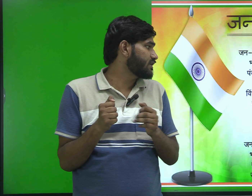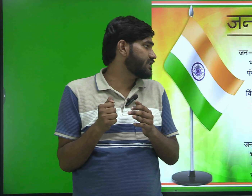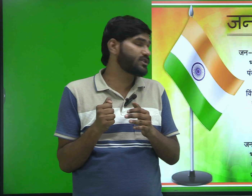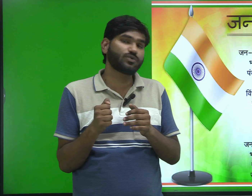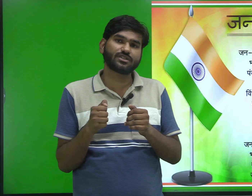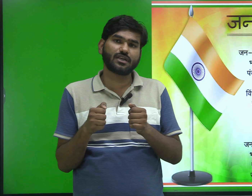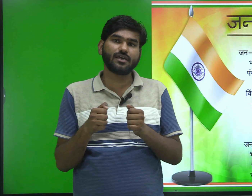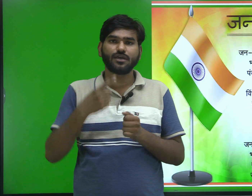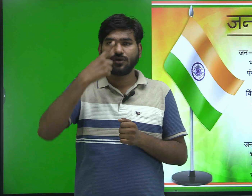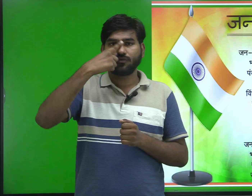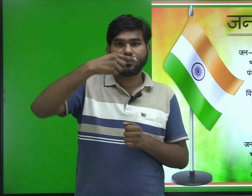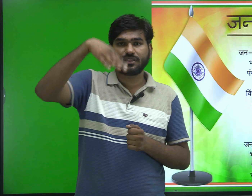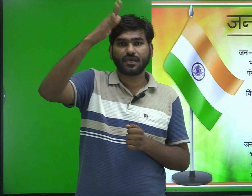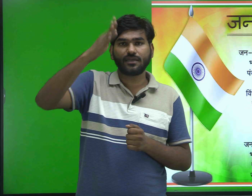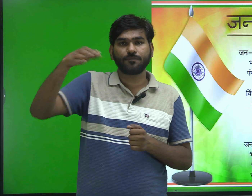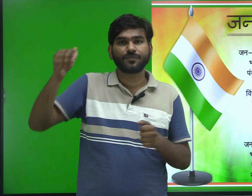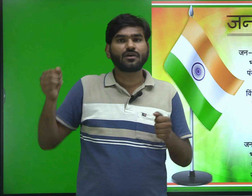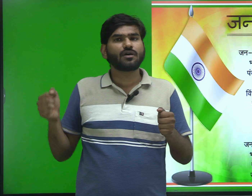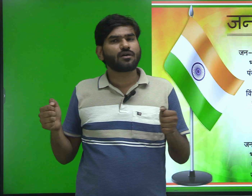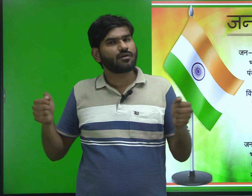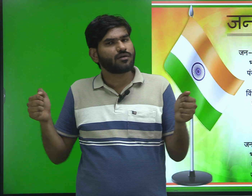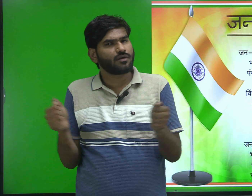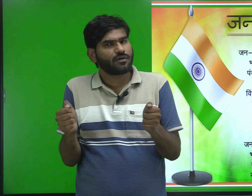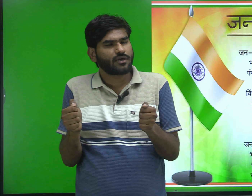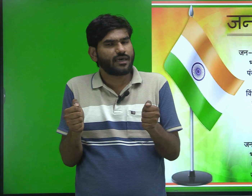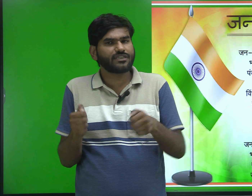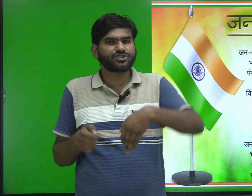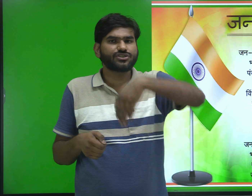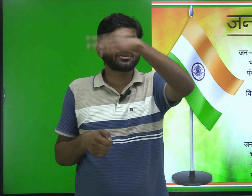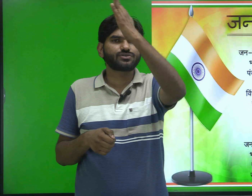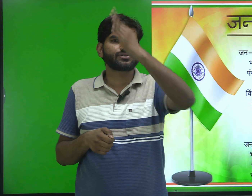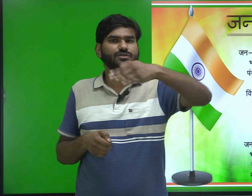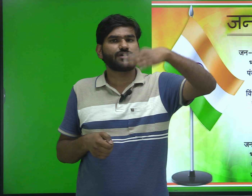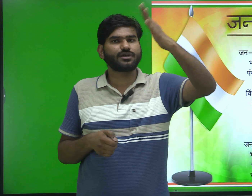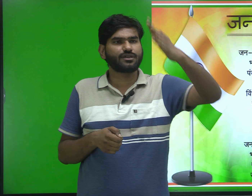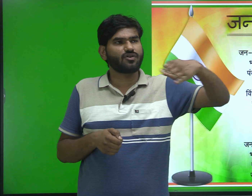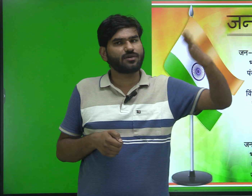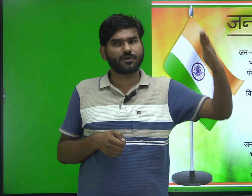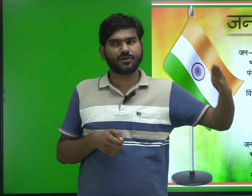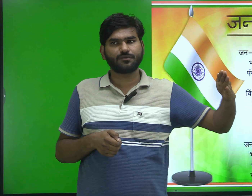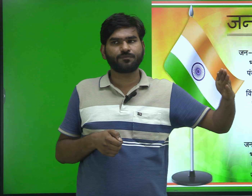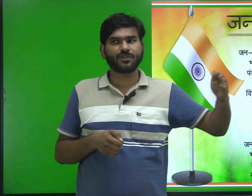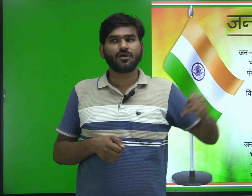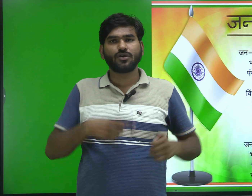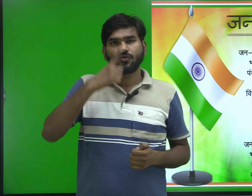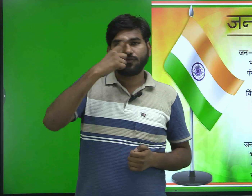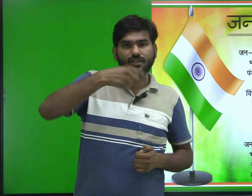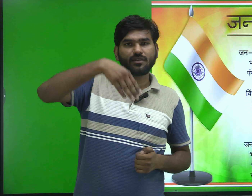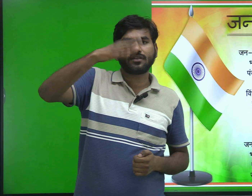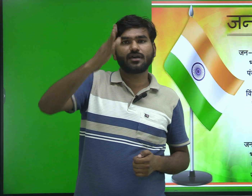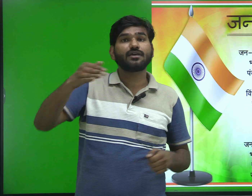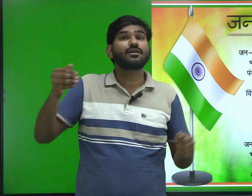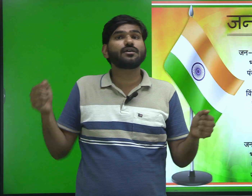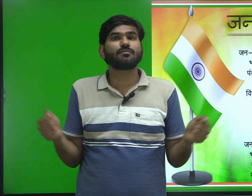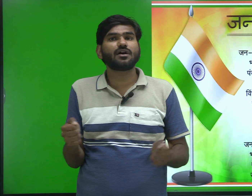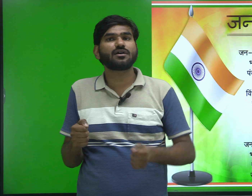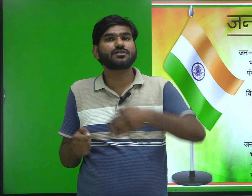हुए चल रहे हैं। विंध्य, एच और ये पर्वत, विंध्य